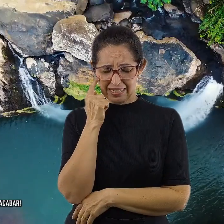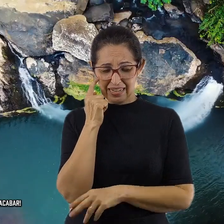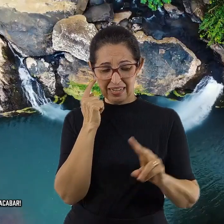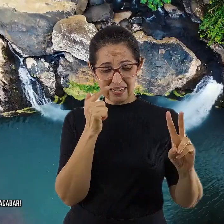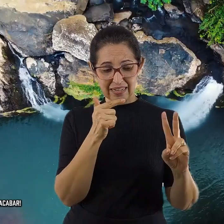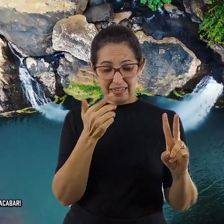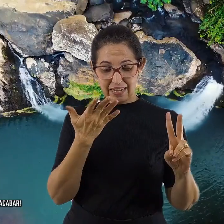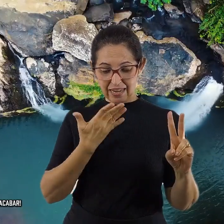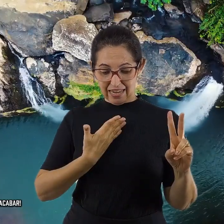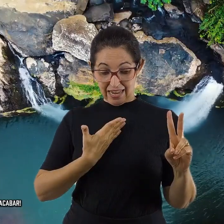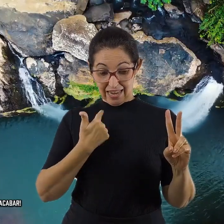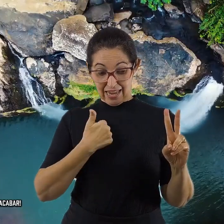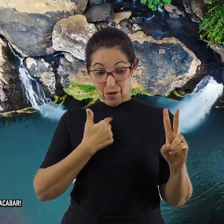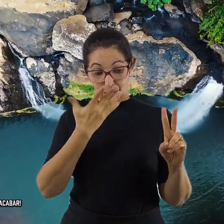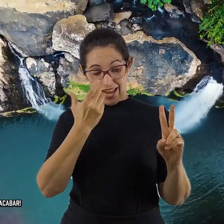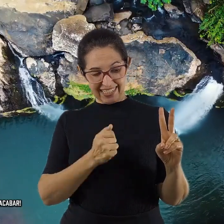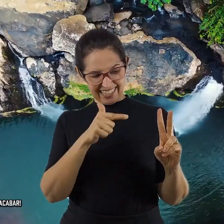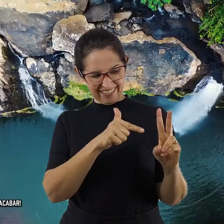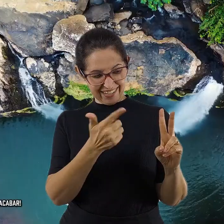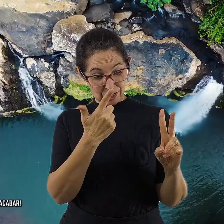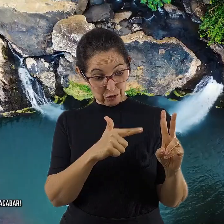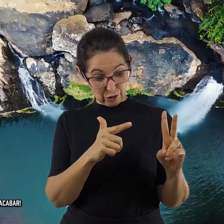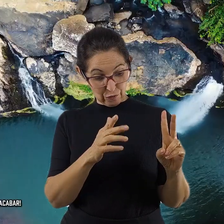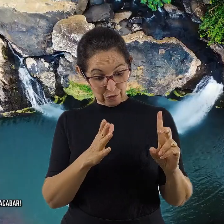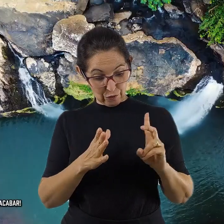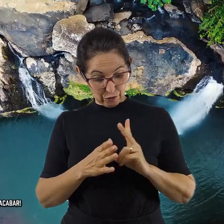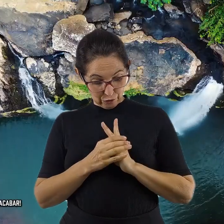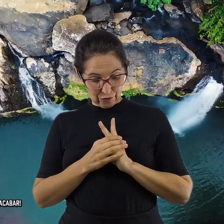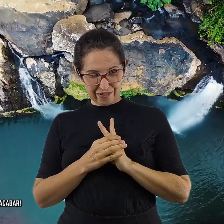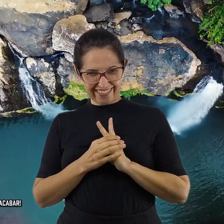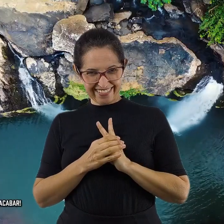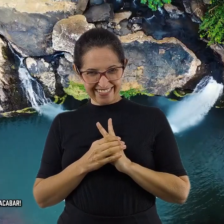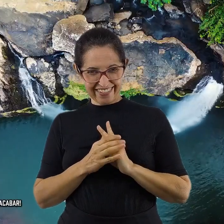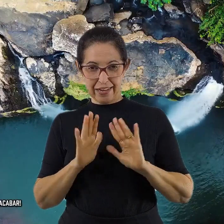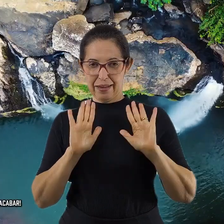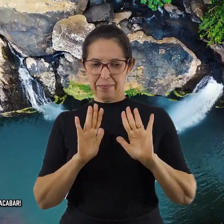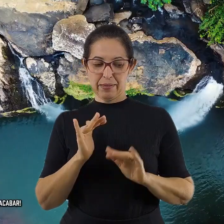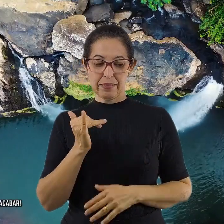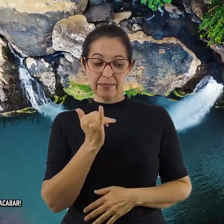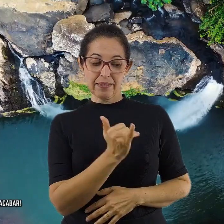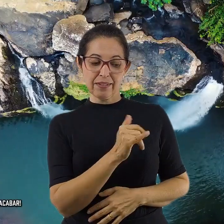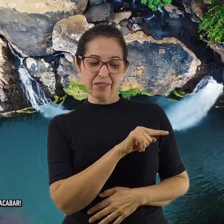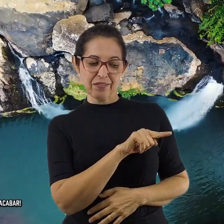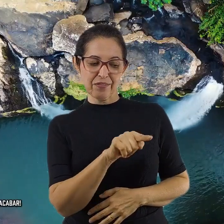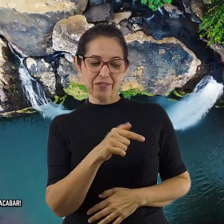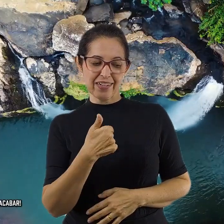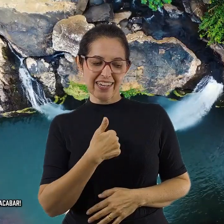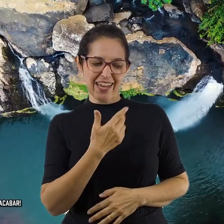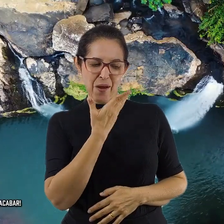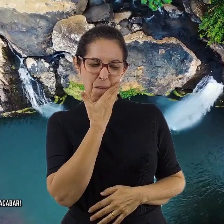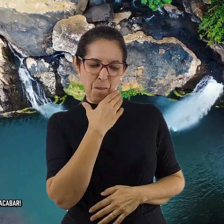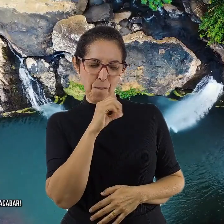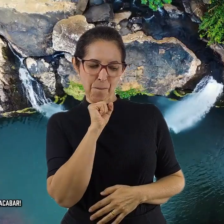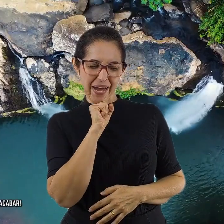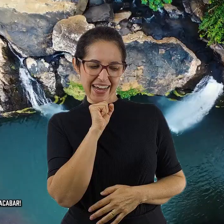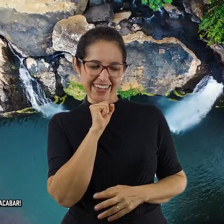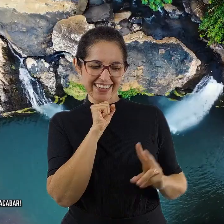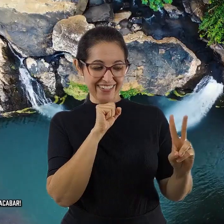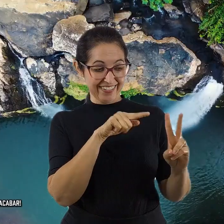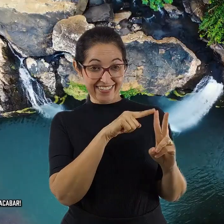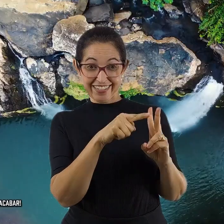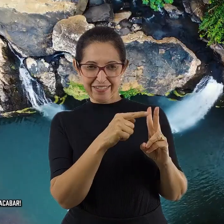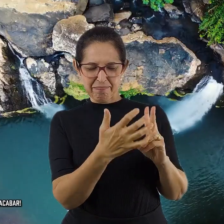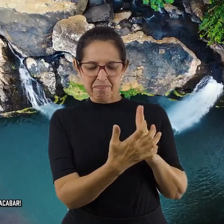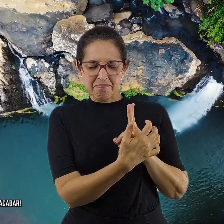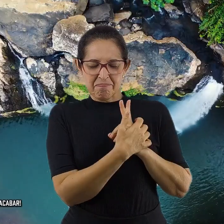vos aceitaria de volta. Sim lá raça cante cheio. Mas eu vos digo, Rei desse. como um pai, eu vos abraço agora,